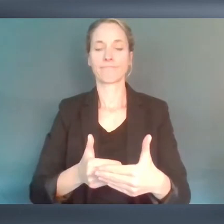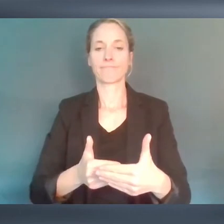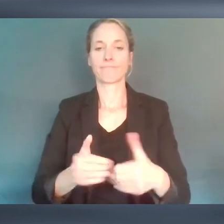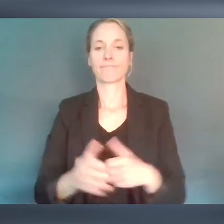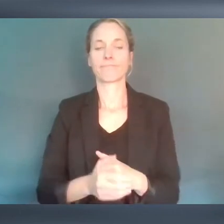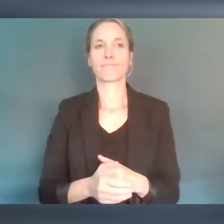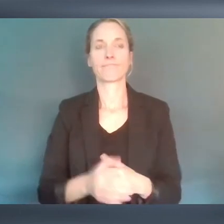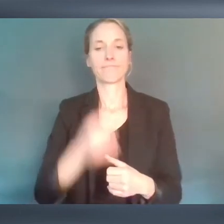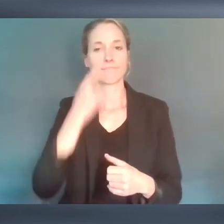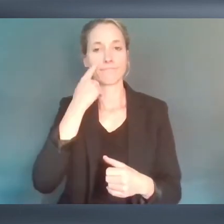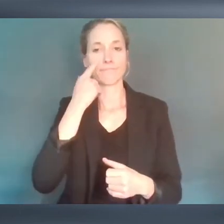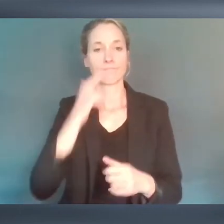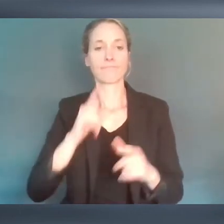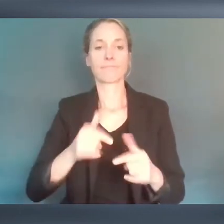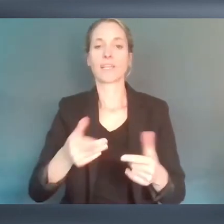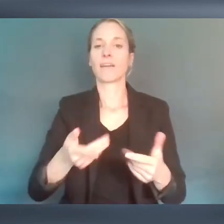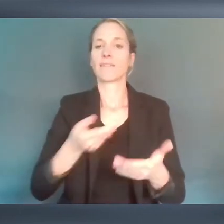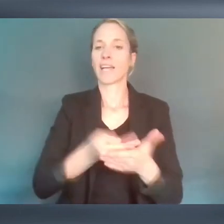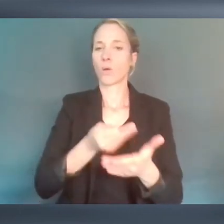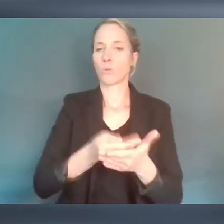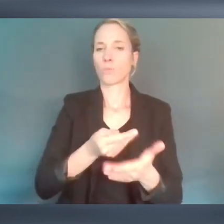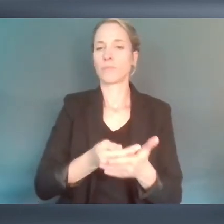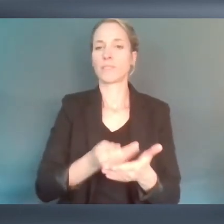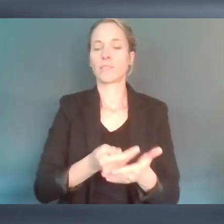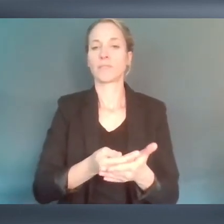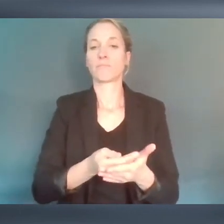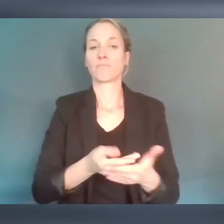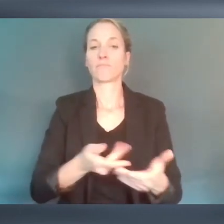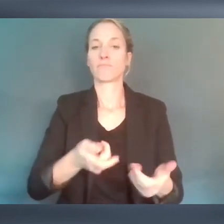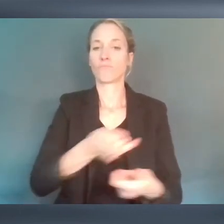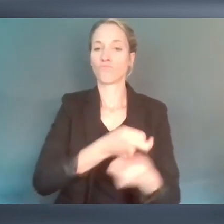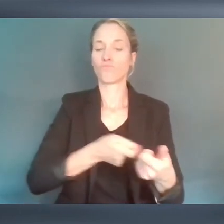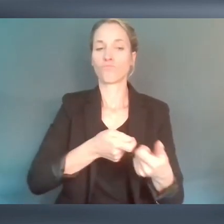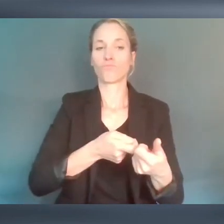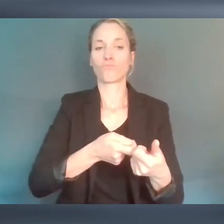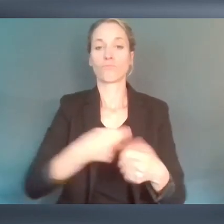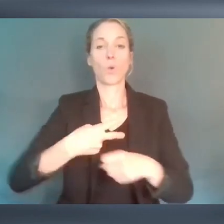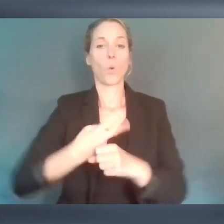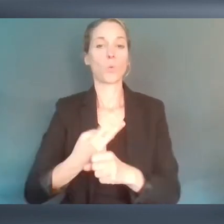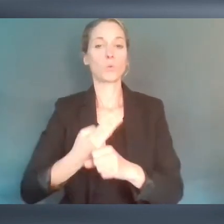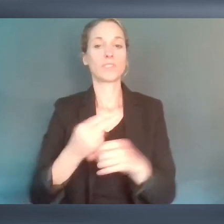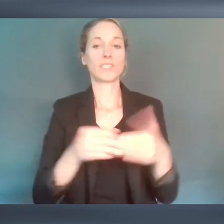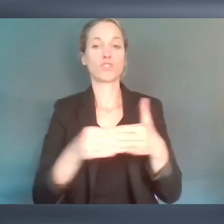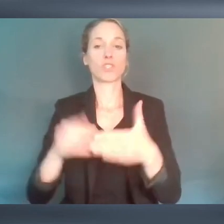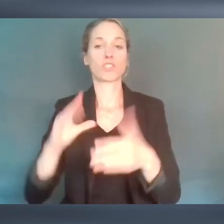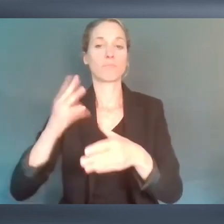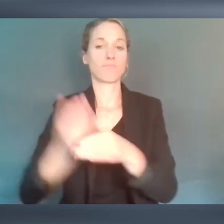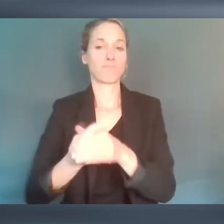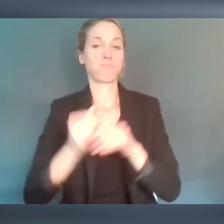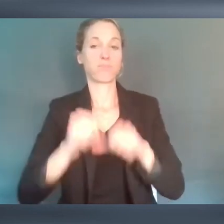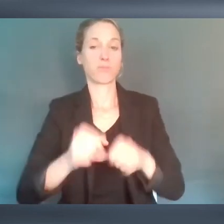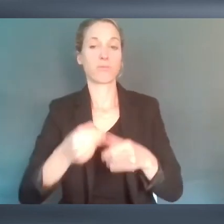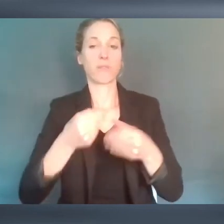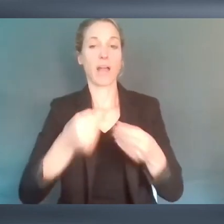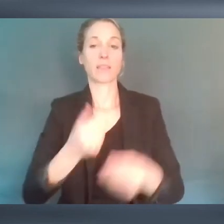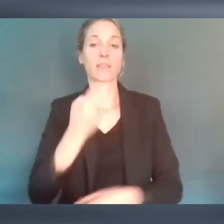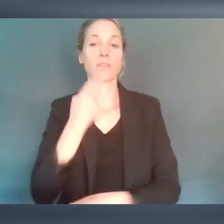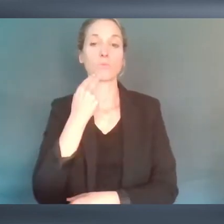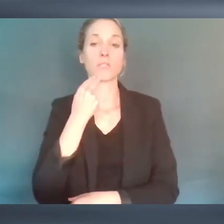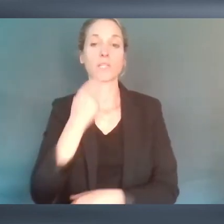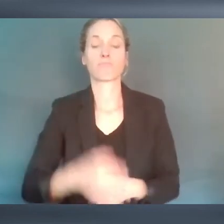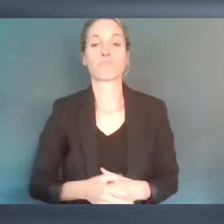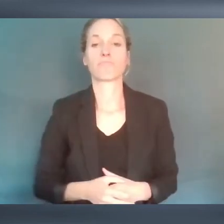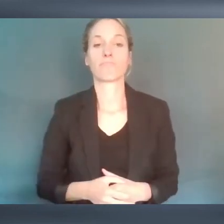qu'il est utile à l'économie, finalement, ces outils de leadership inclusif. On va entretenir quelque part le